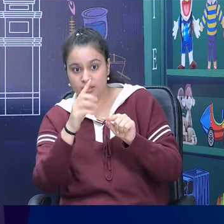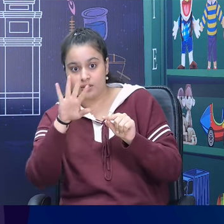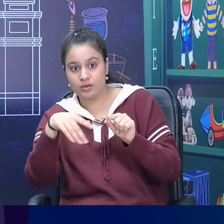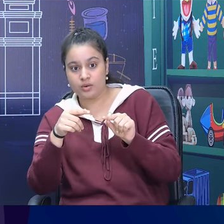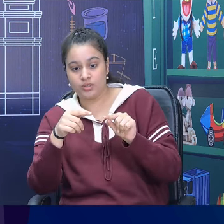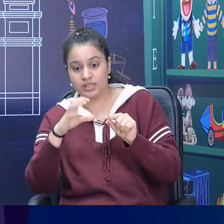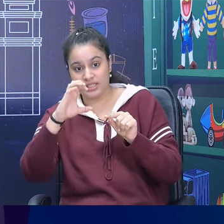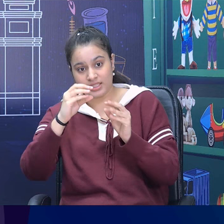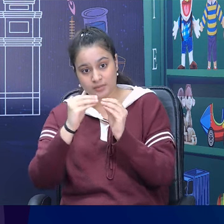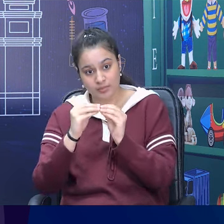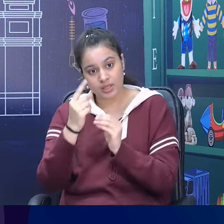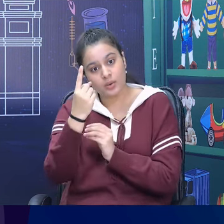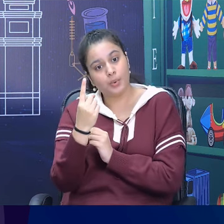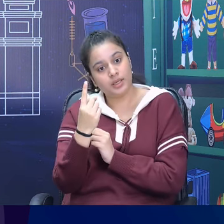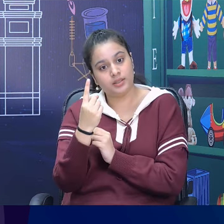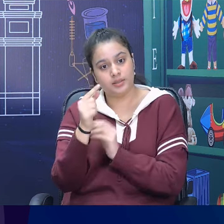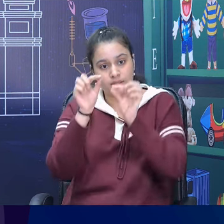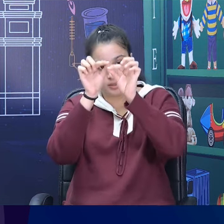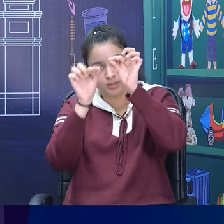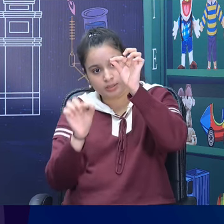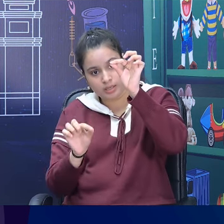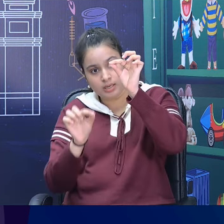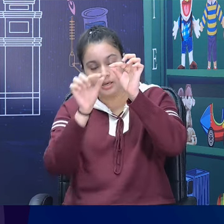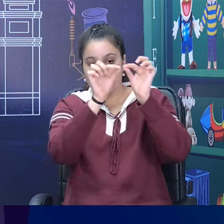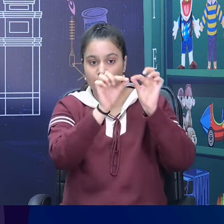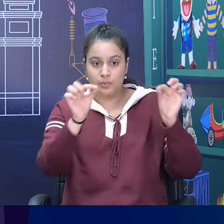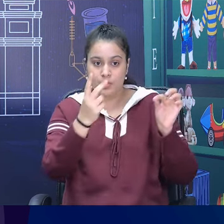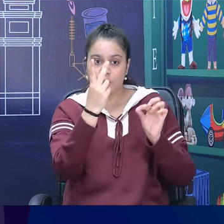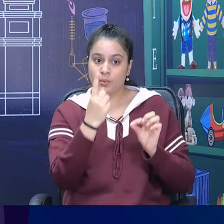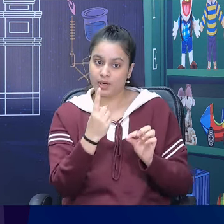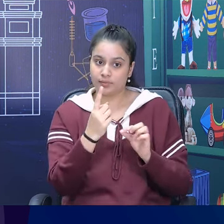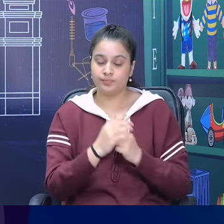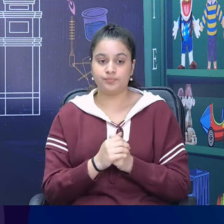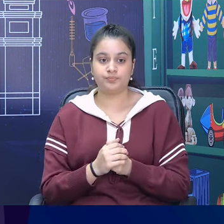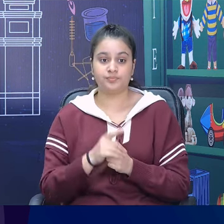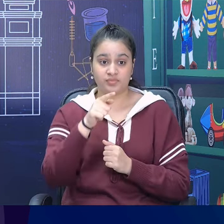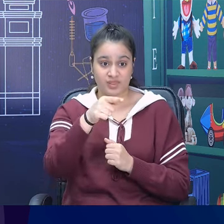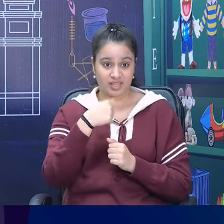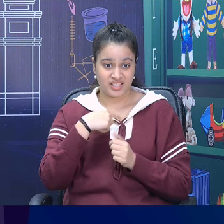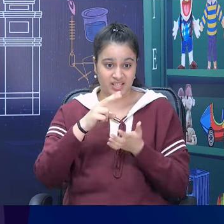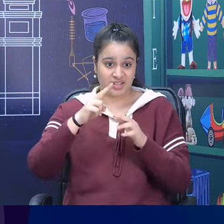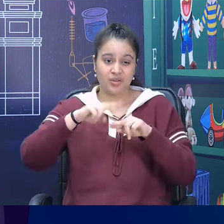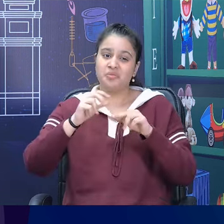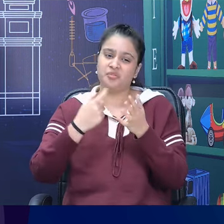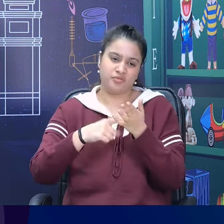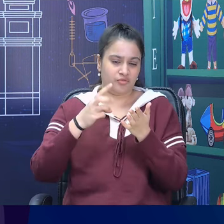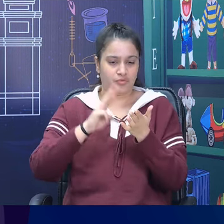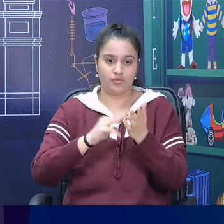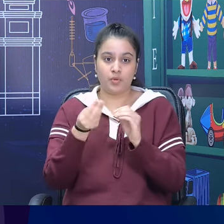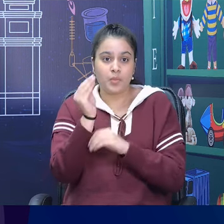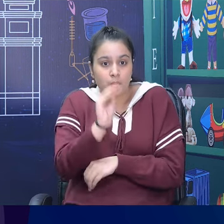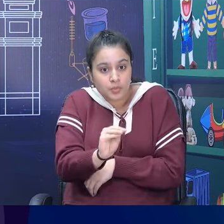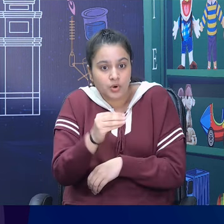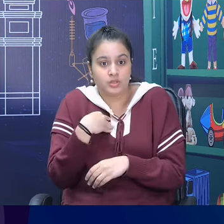इज वन यूनिट जब हम इन दोनों यूनिट का जो है साइड्स का पाइथागोरस के थ्रू हम इसका हाइपोट फाइंड करते हैं दैट इट्स